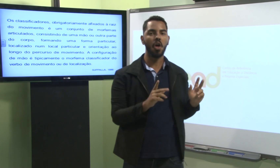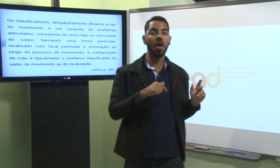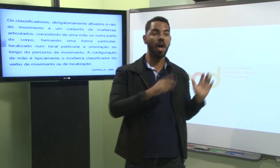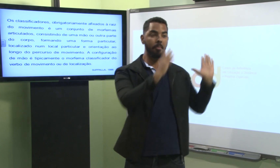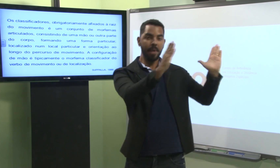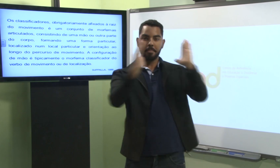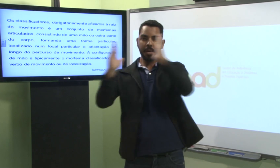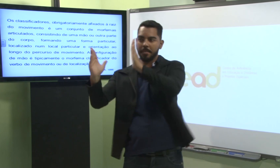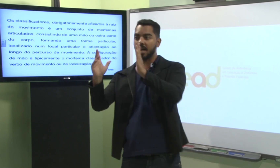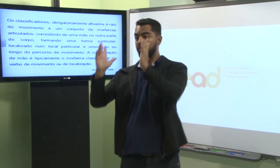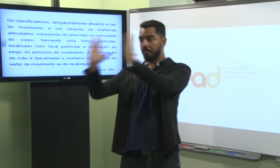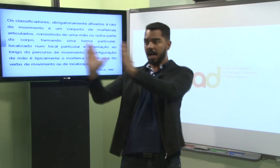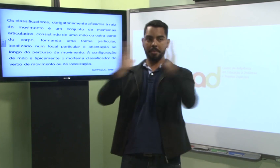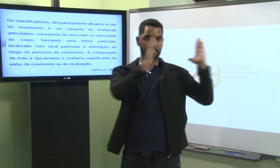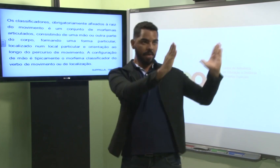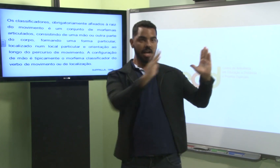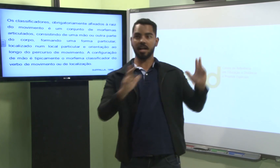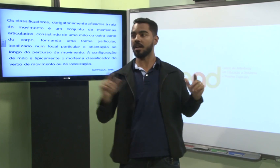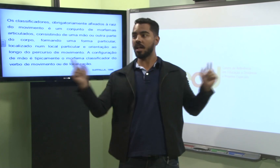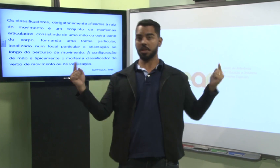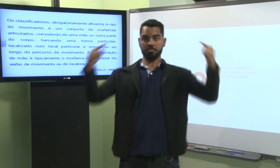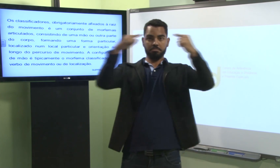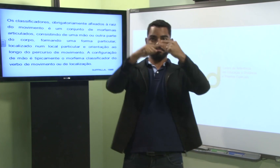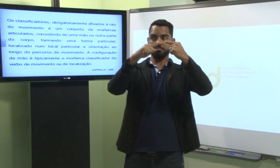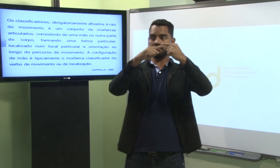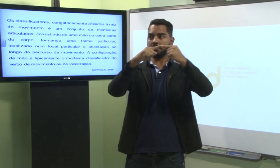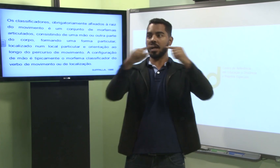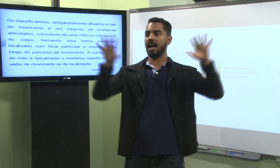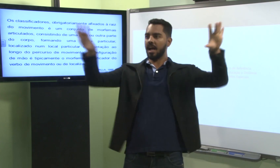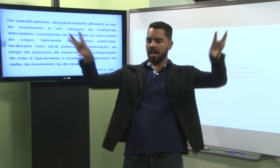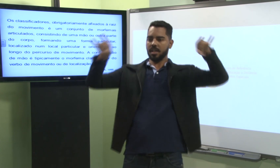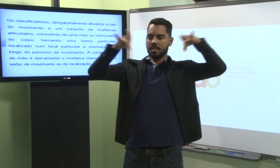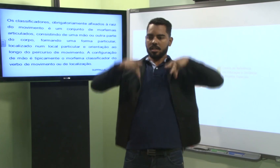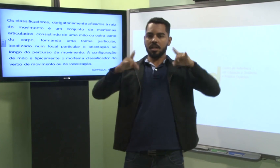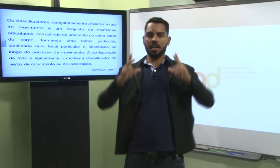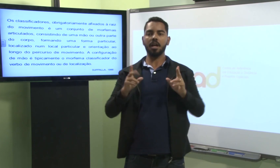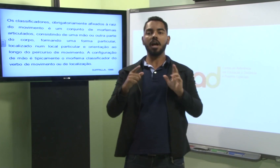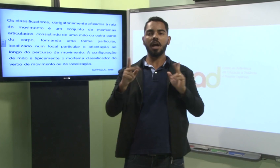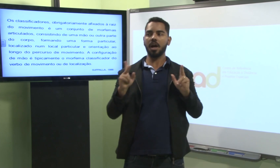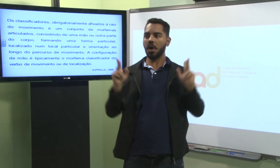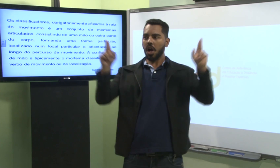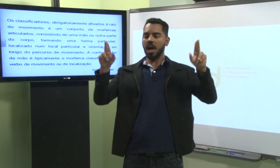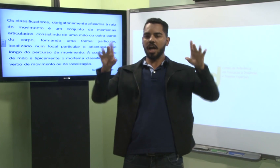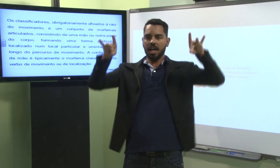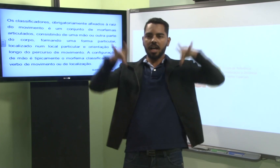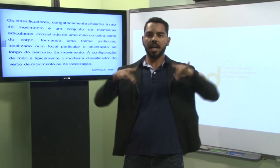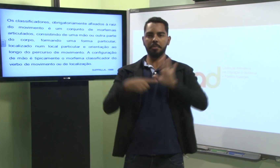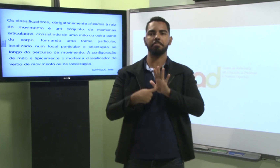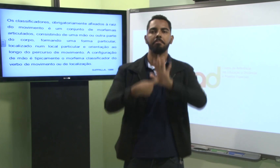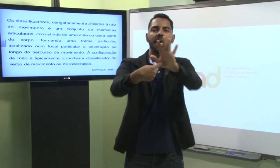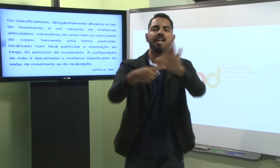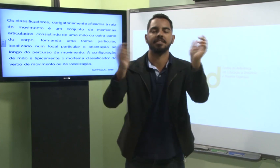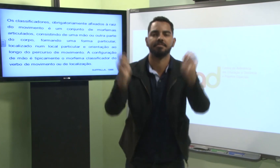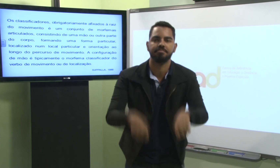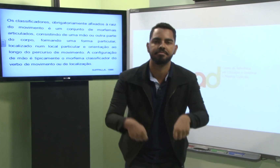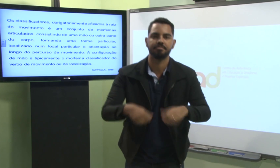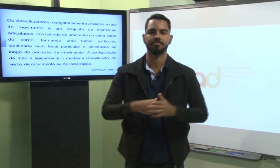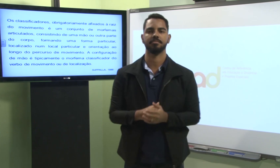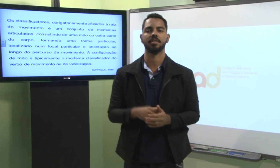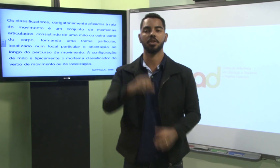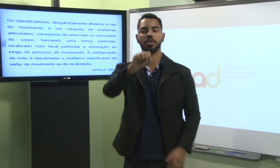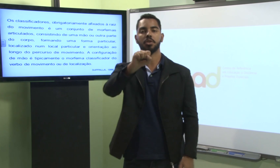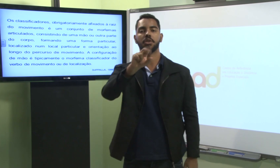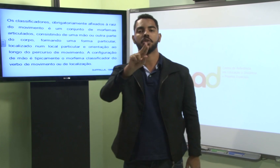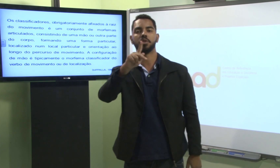Segundo Supala, os classificadores obrigatoriamente afixados à raiz do movimento é um conjunto de